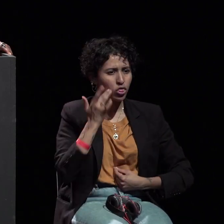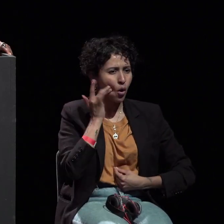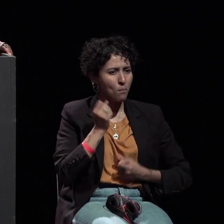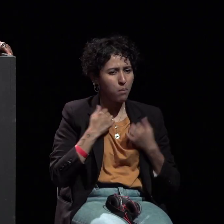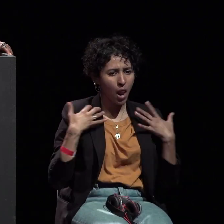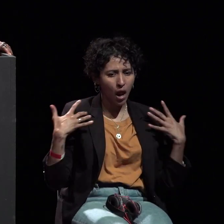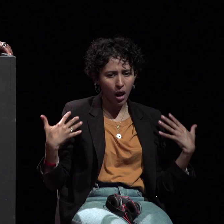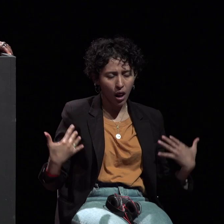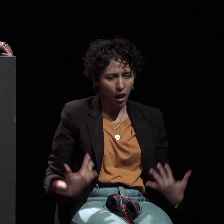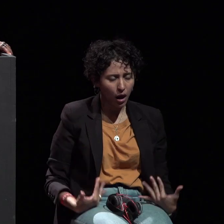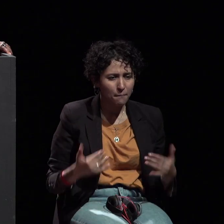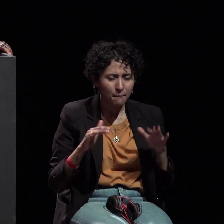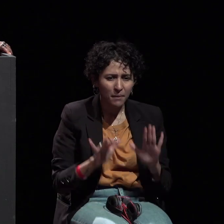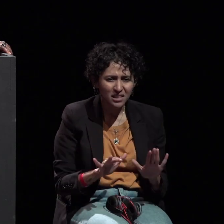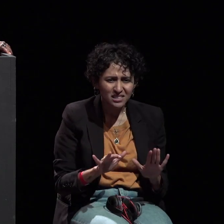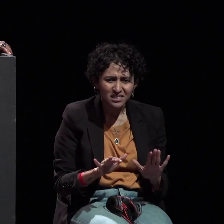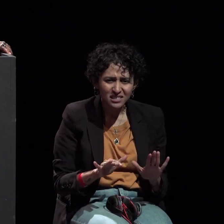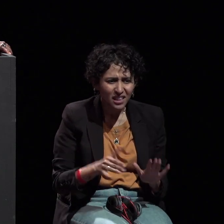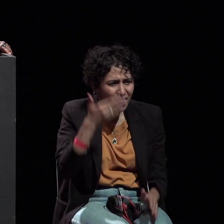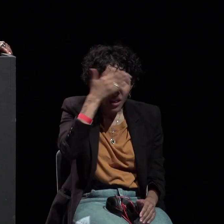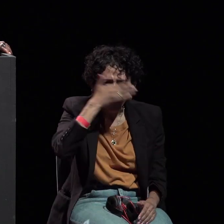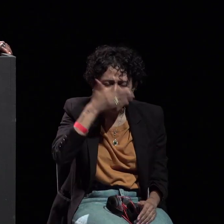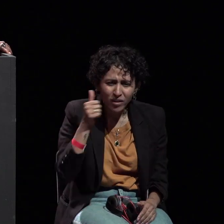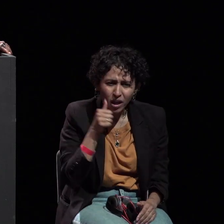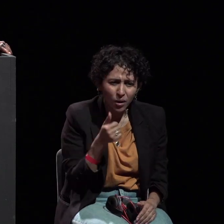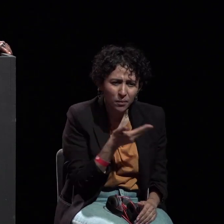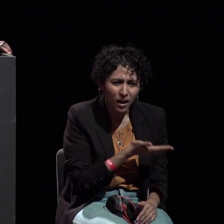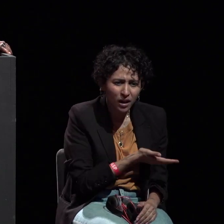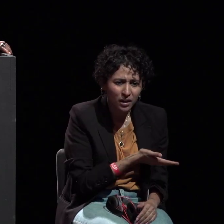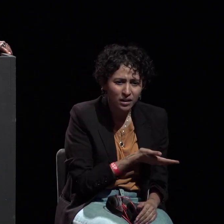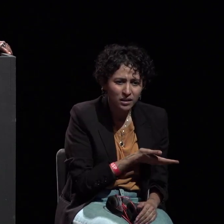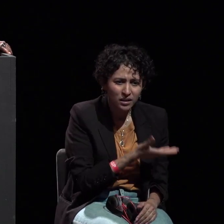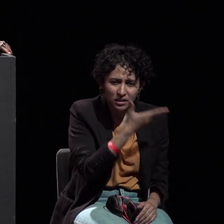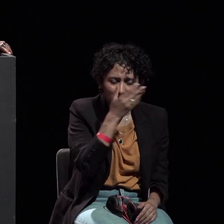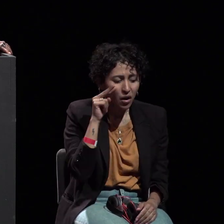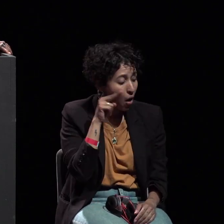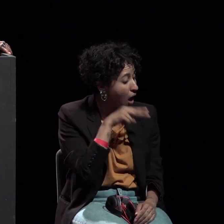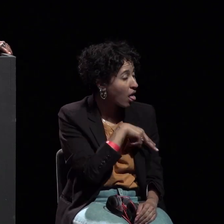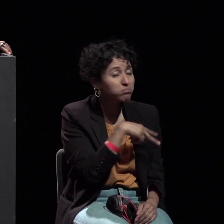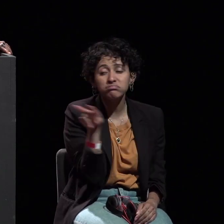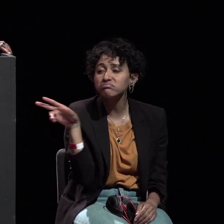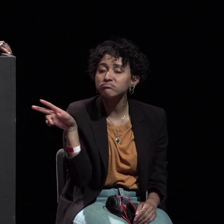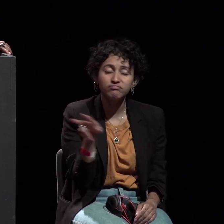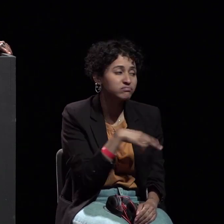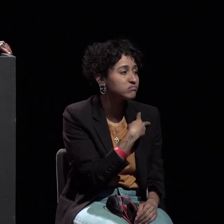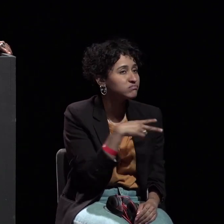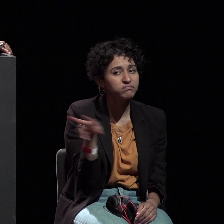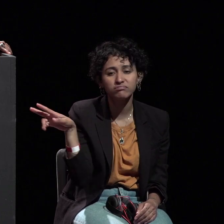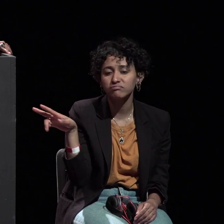né? Mas ainda assim esqueceram essa mulher, ou seja, olharam para ela, mas não viram.